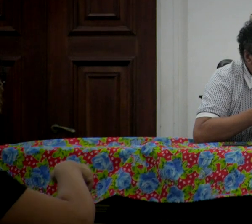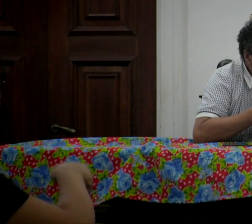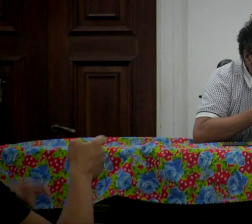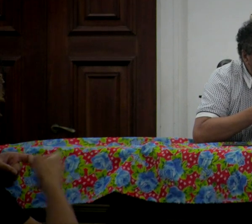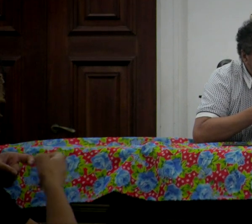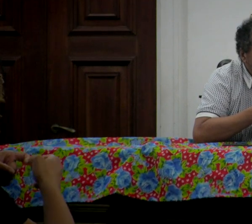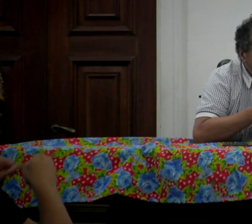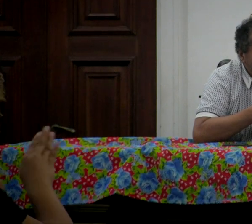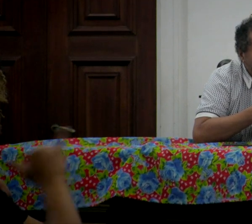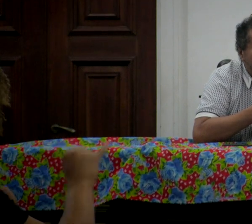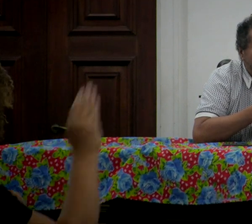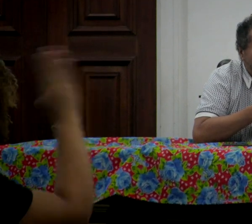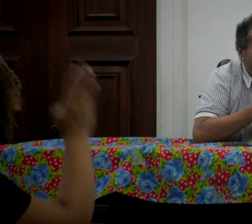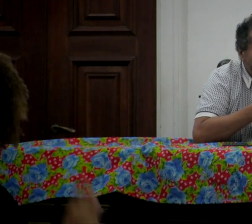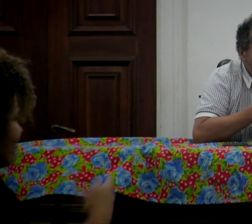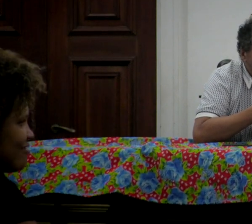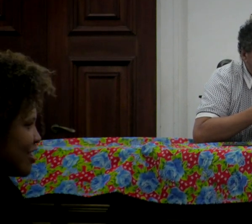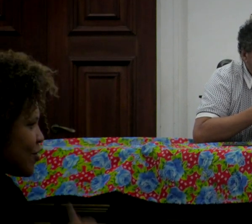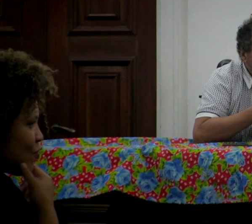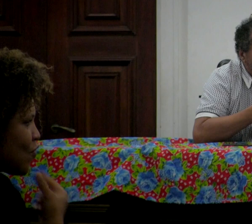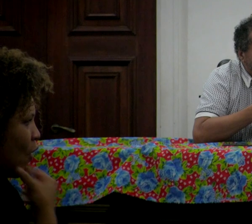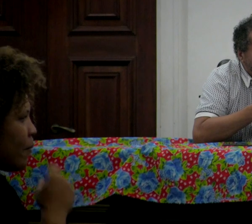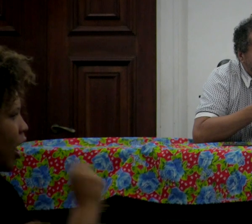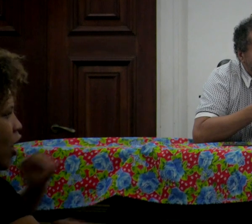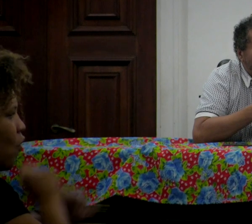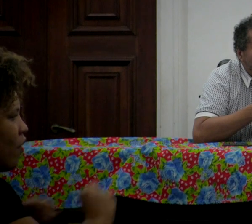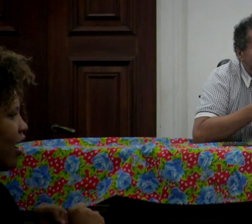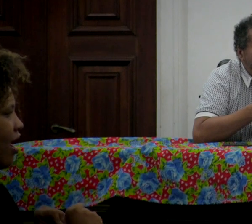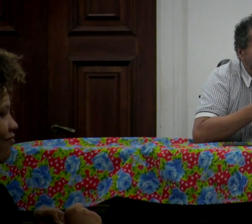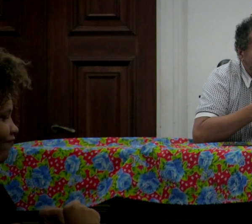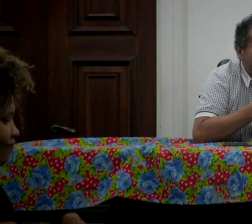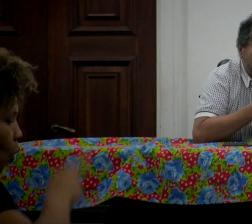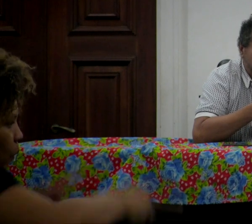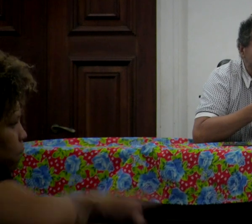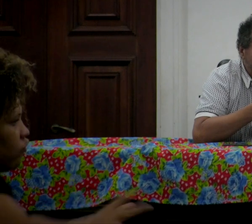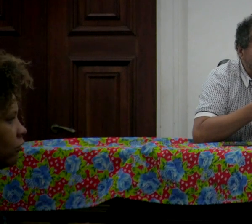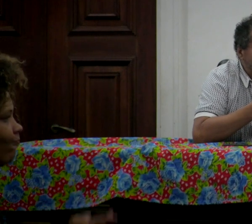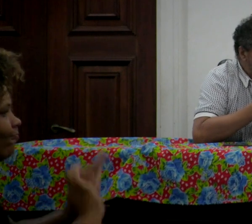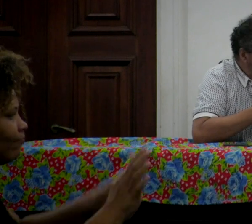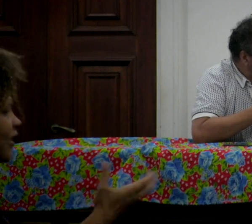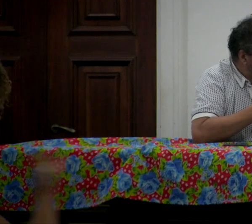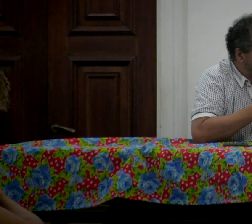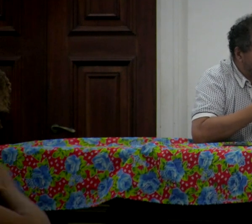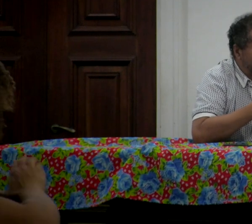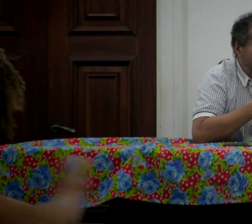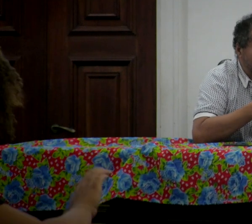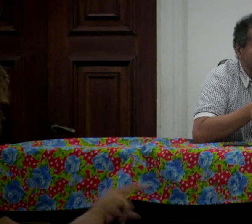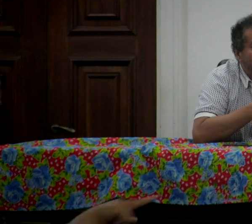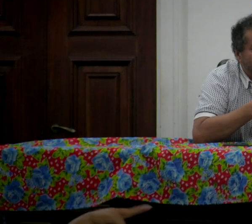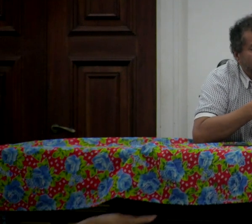Garrafa. La forma de hacerlo es a través de la emancipación, el empoderamiento y la liberación. Es algo que el